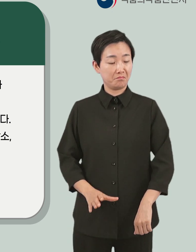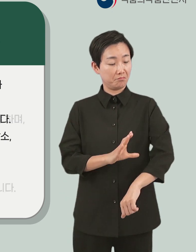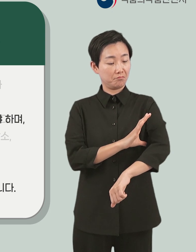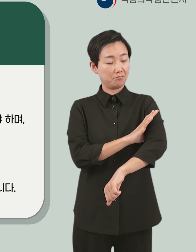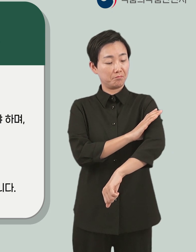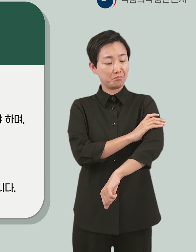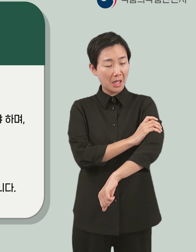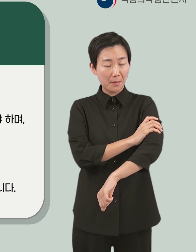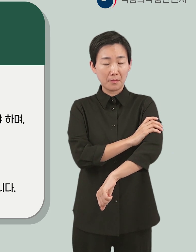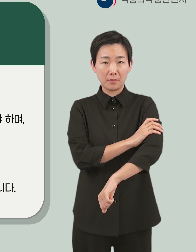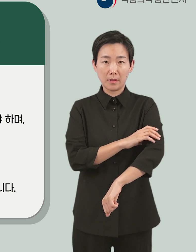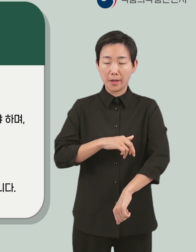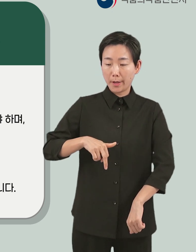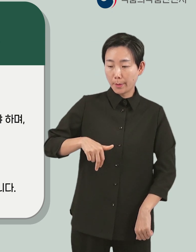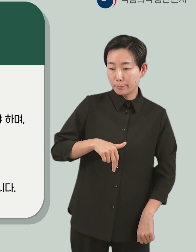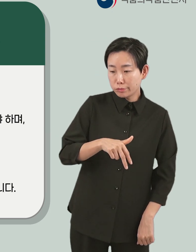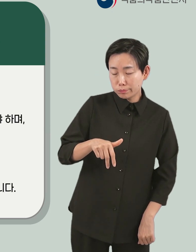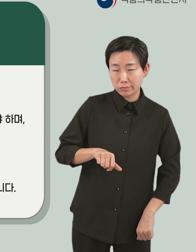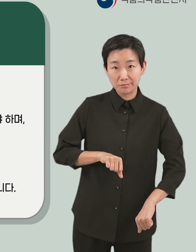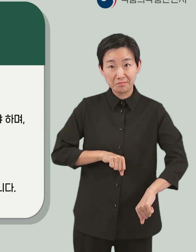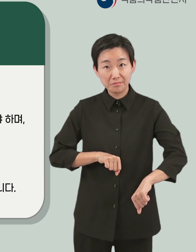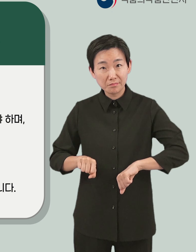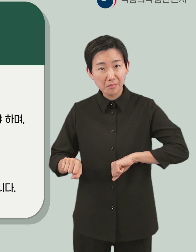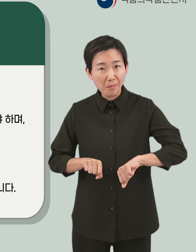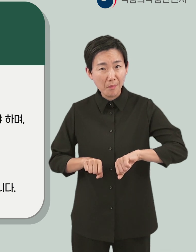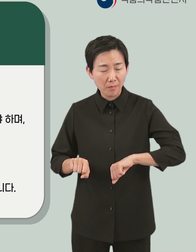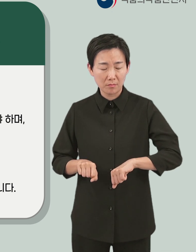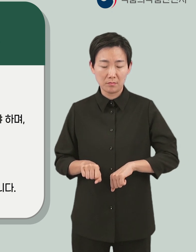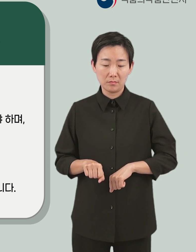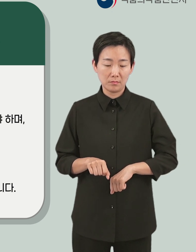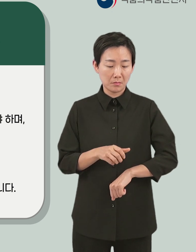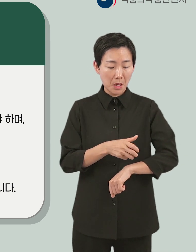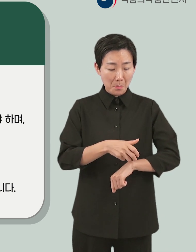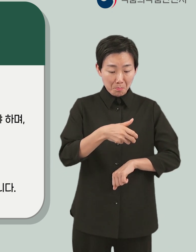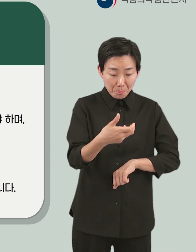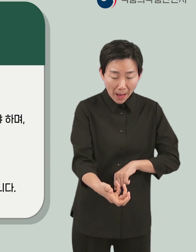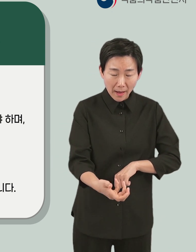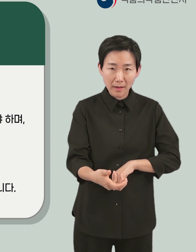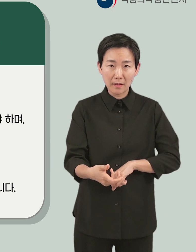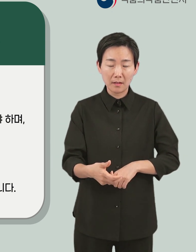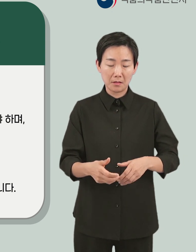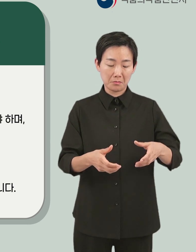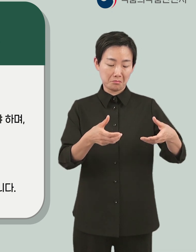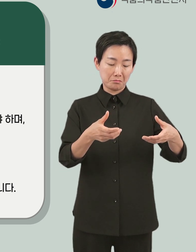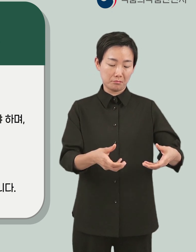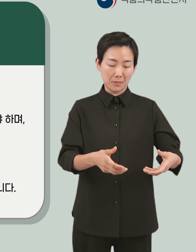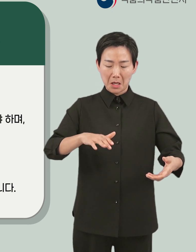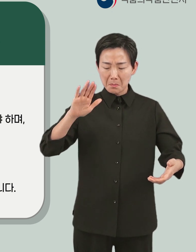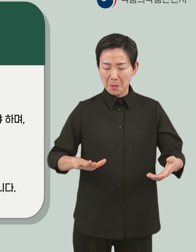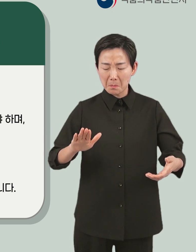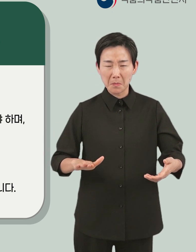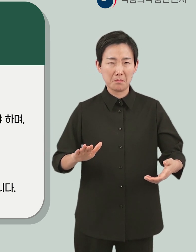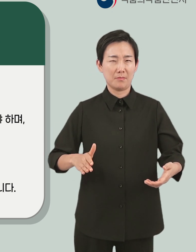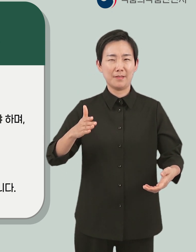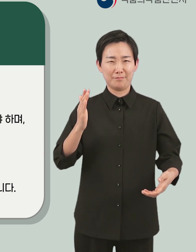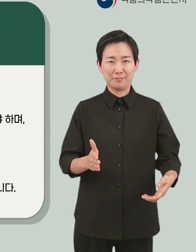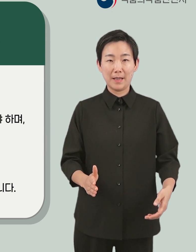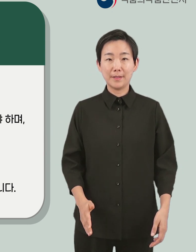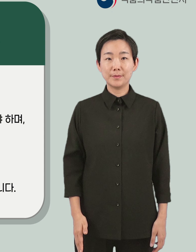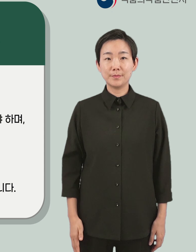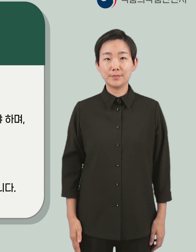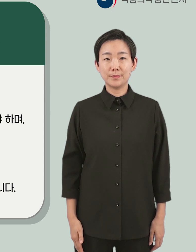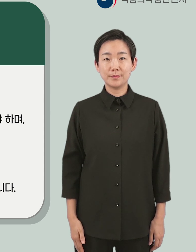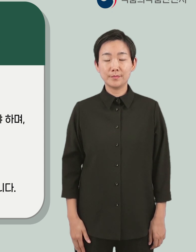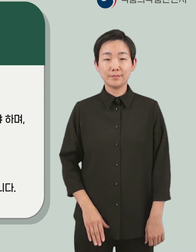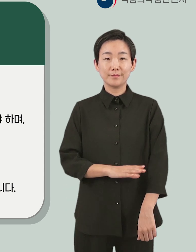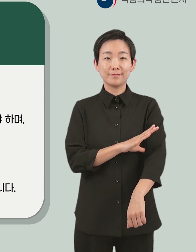않습니다. 이동 중이나 신체 활동을 하는 동안에는 사용하지 않으며 강한 충격이나 진동을 주지 않도록 합니다. 혈압 측정